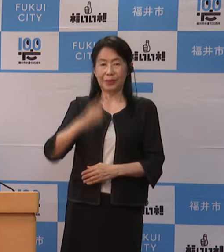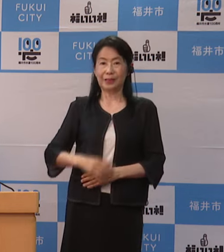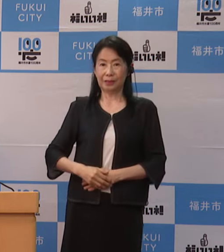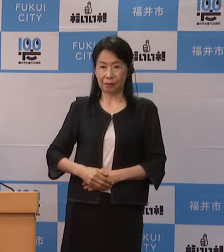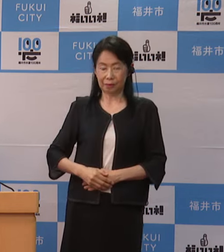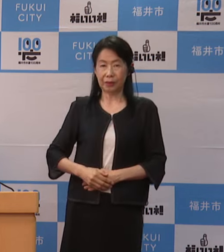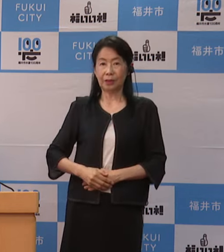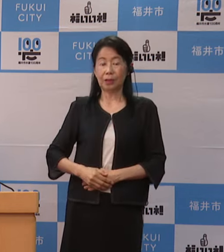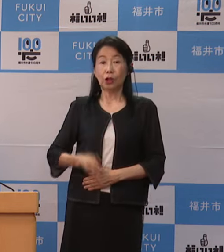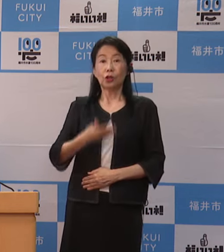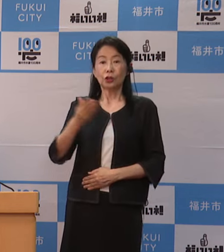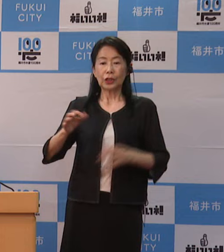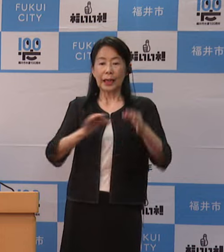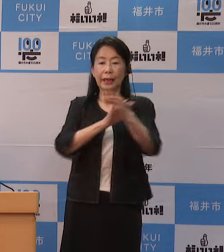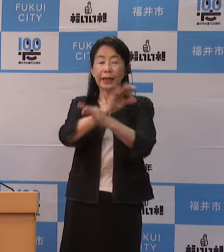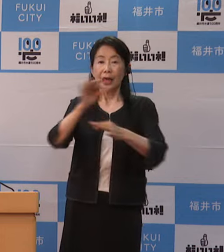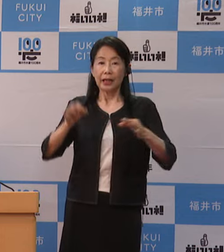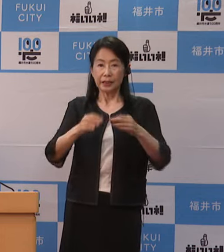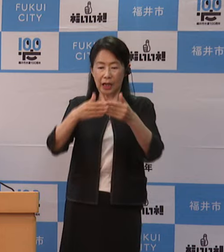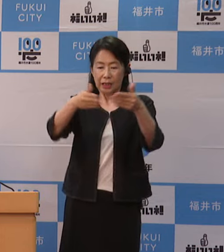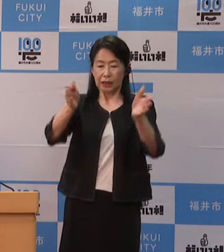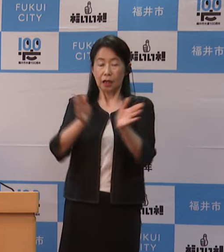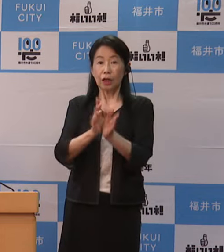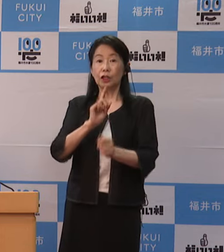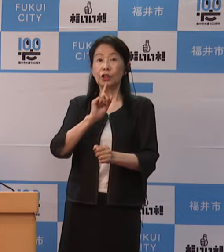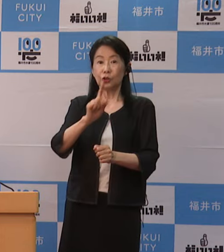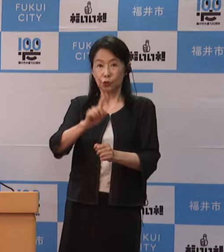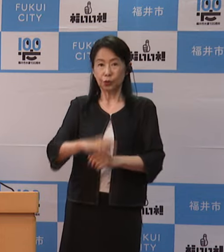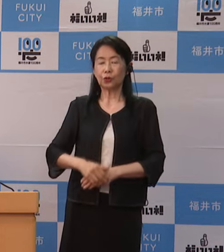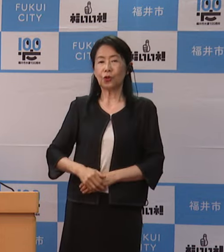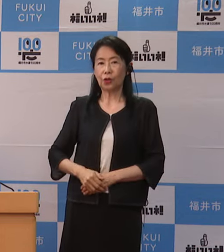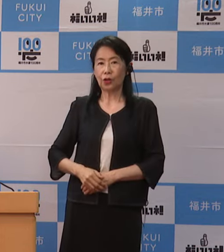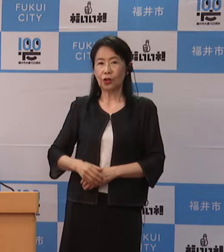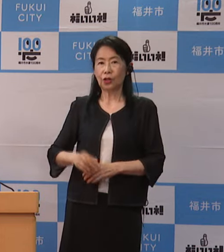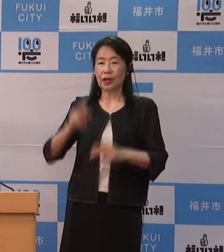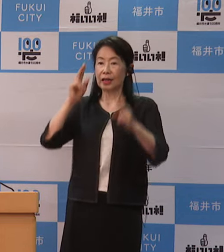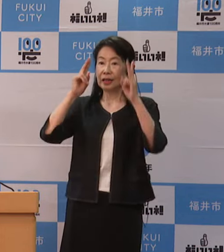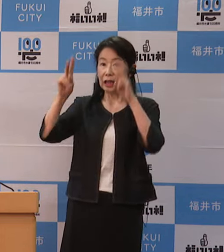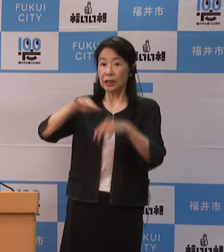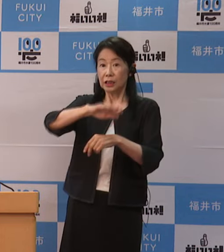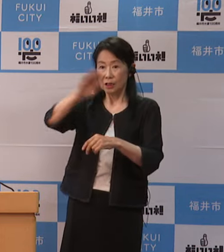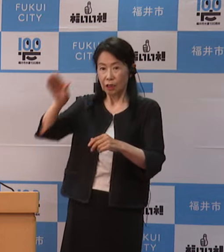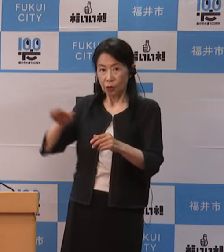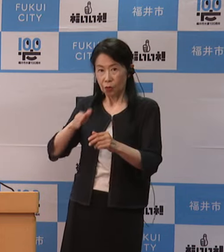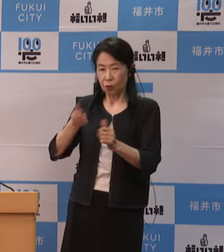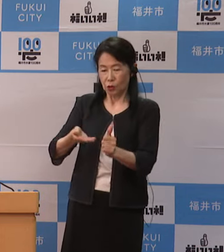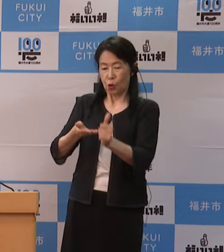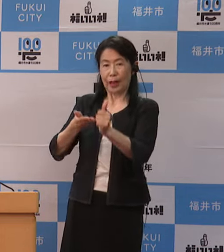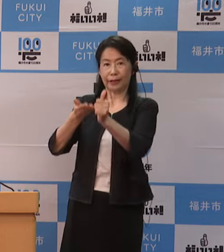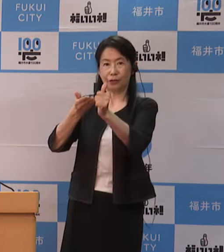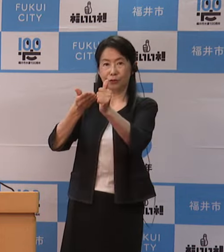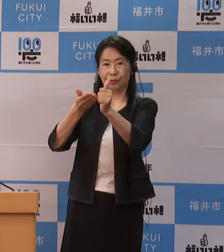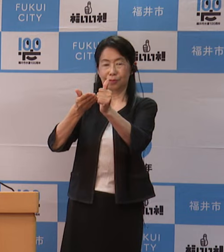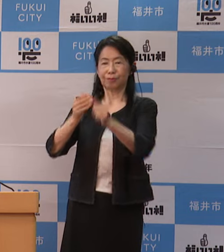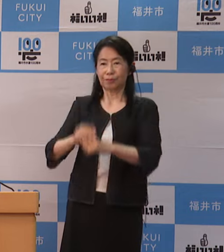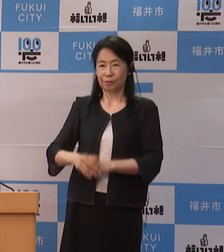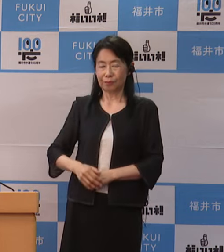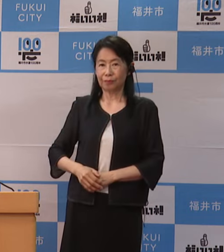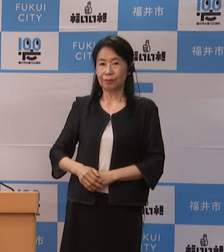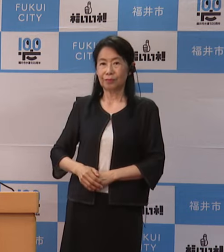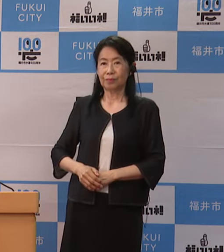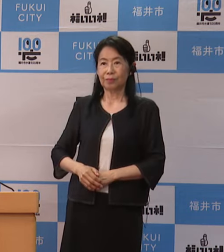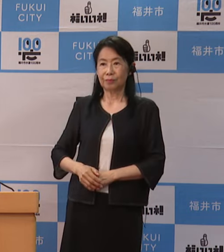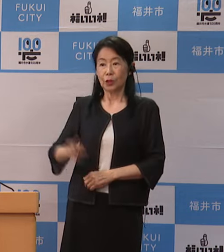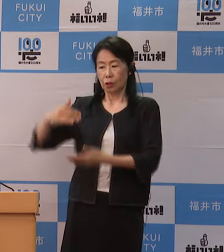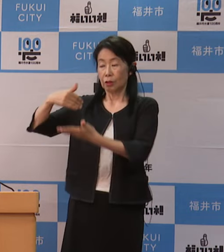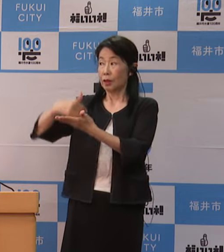経済界で言いますと、さっきインキュベート施設がありましたけども、企業家を育てていこうという、これはその話を